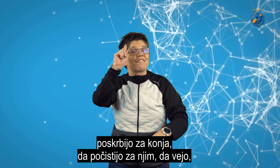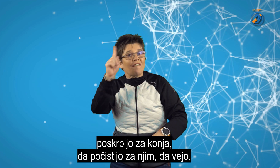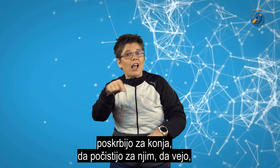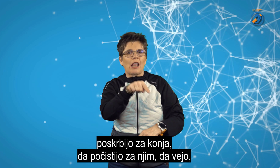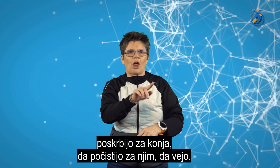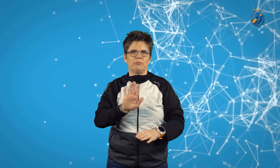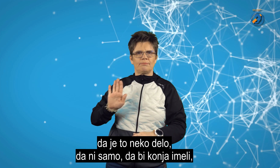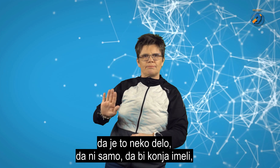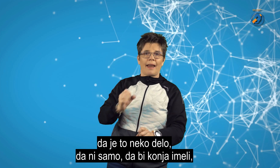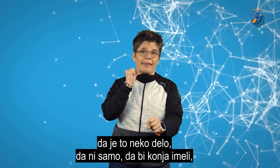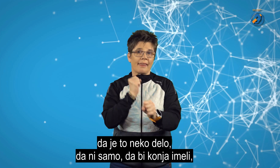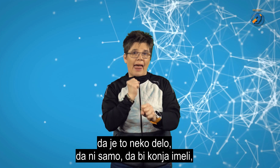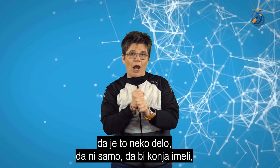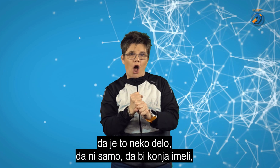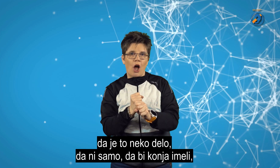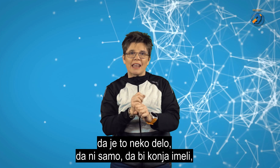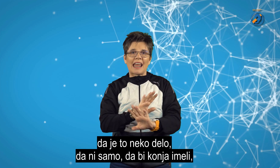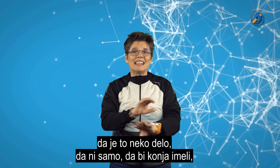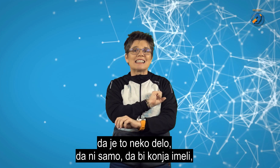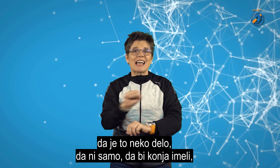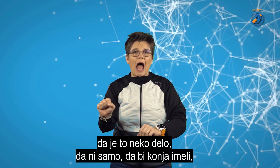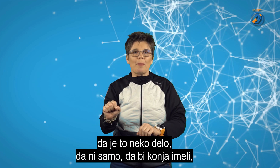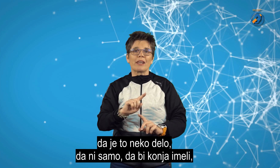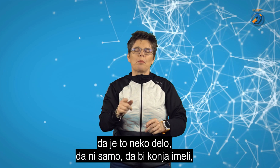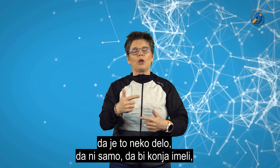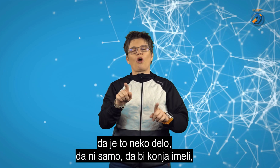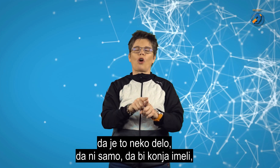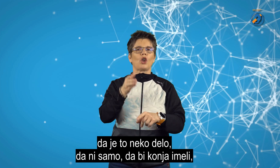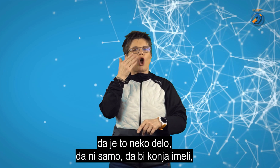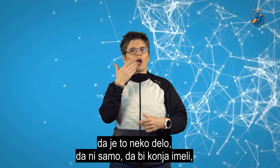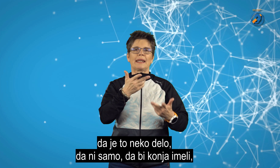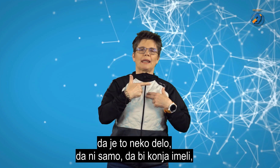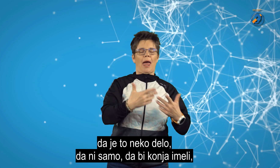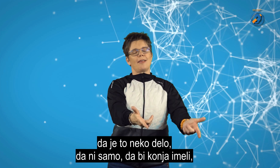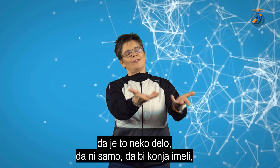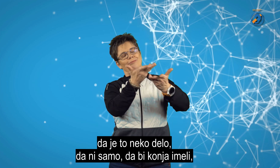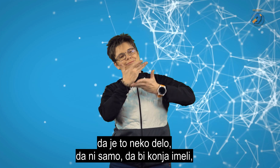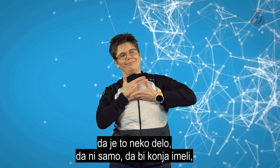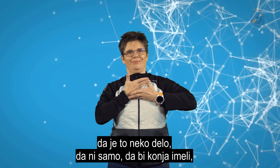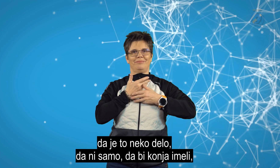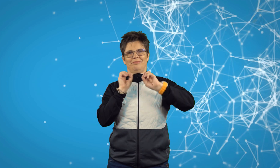da vejo, da je to neko delo, da ni samo, da bi konja